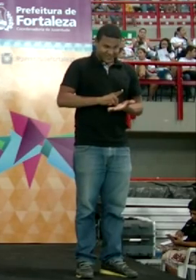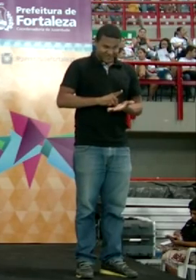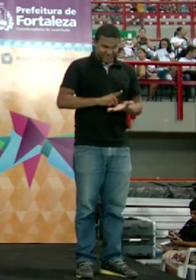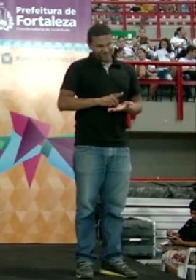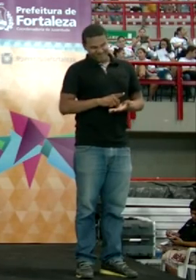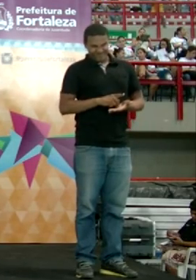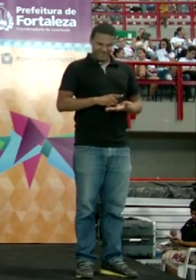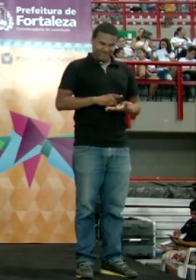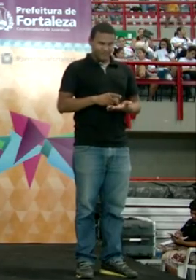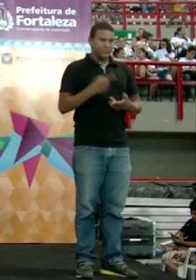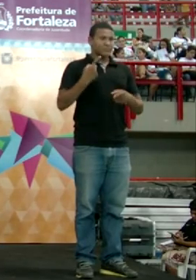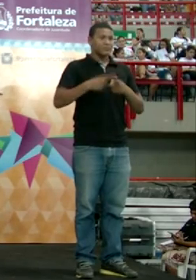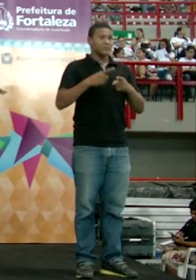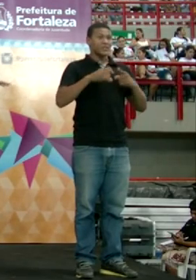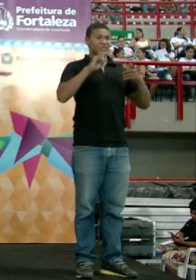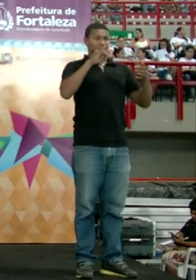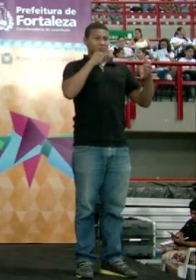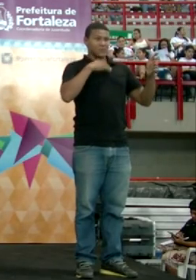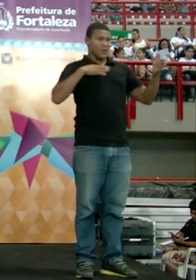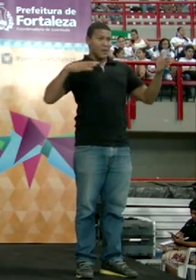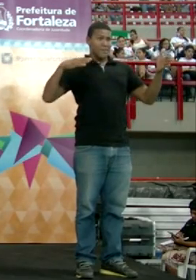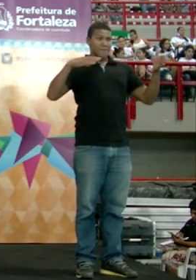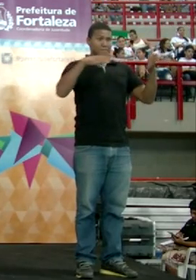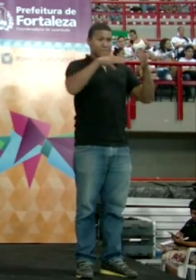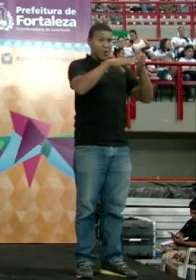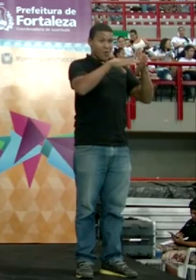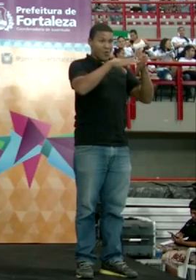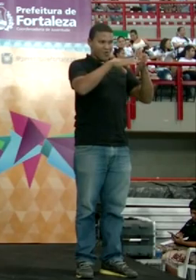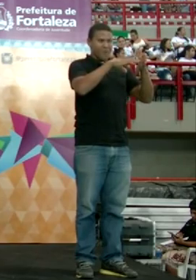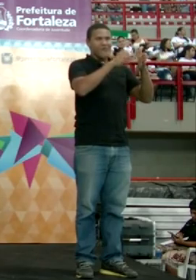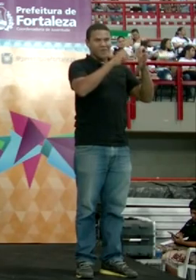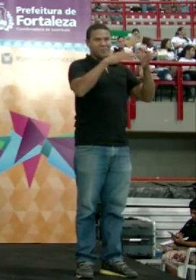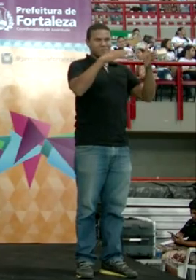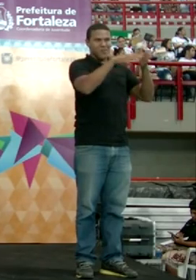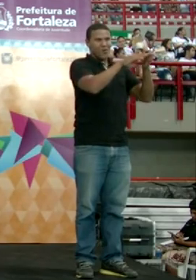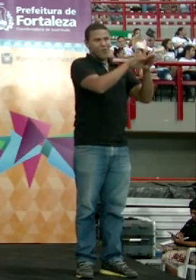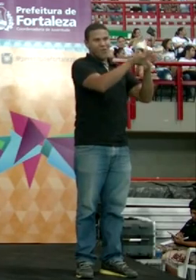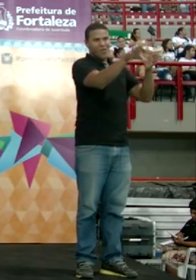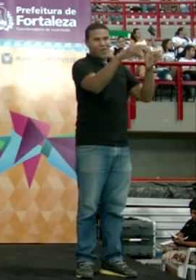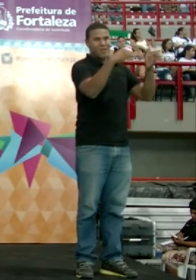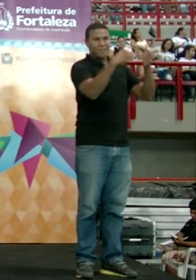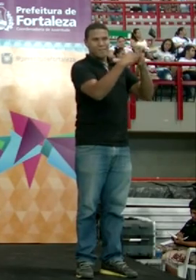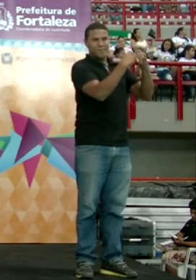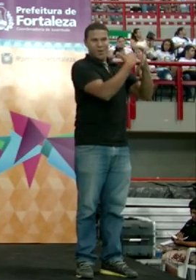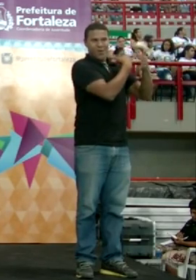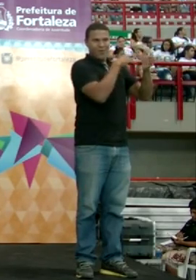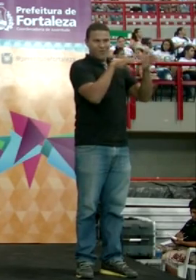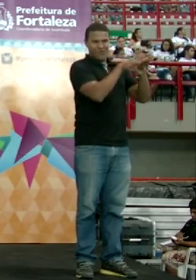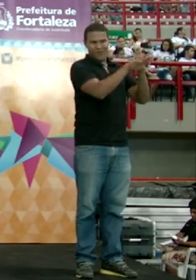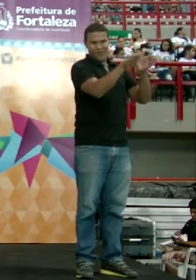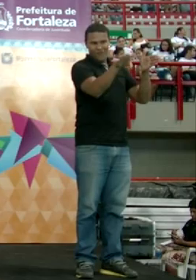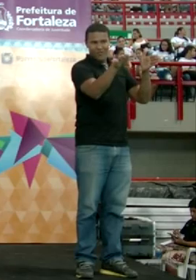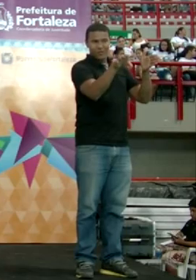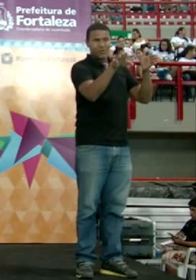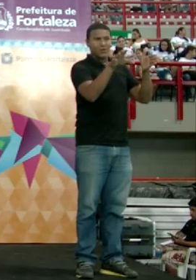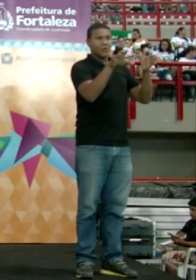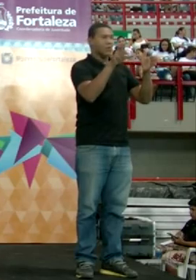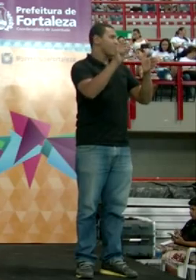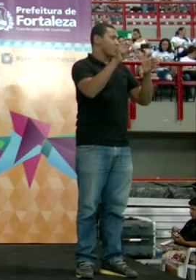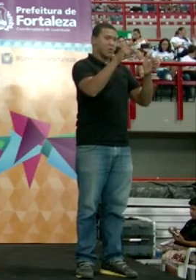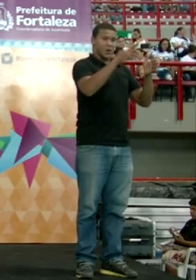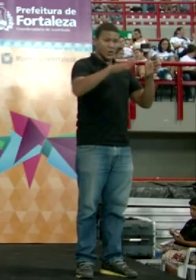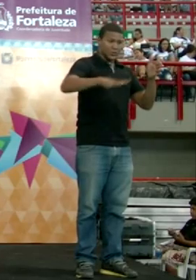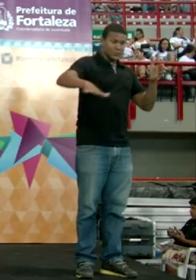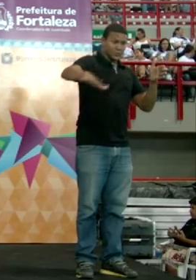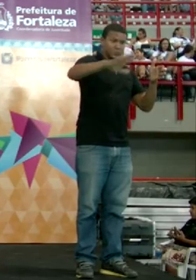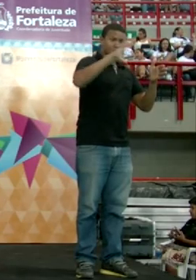ser alagadas, todos os vegetais e animais que estão nessa região vão morrer, né? Os animais de grande